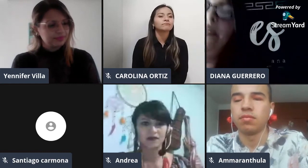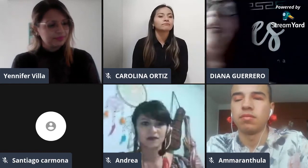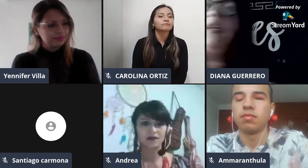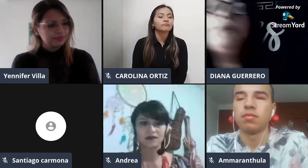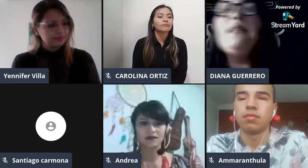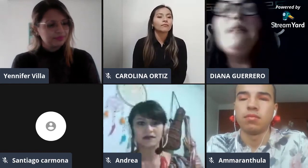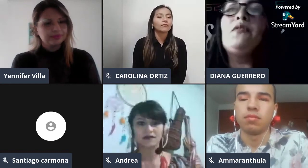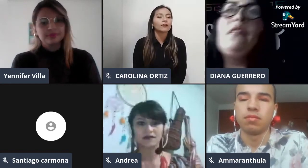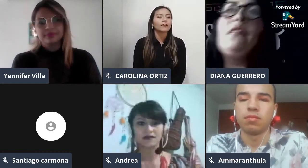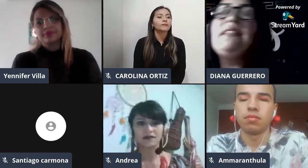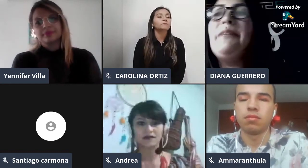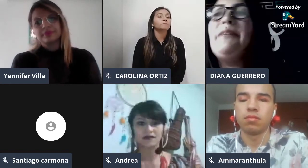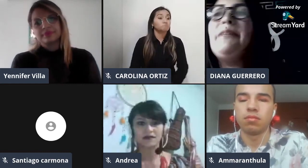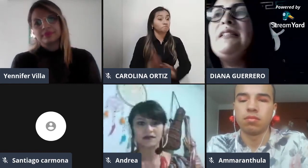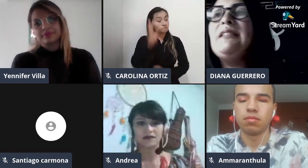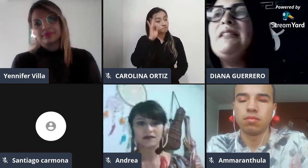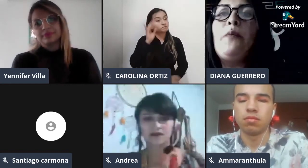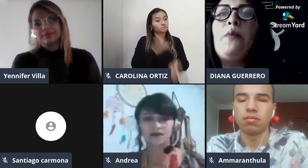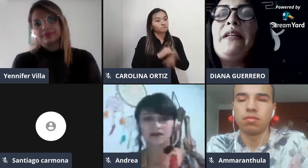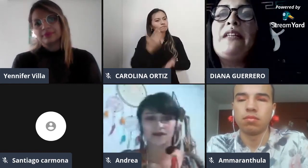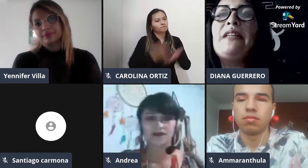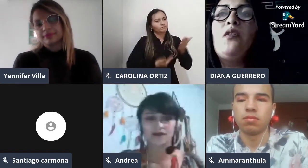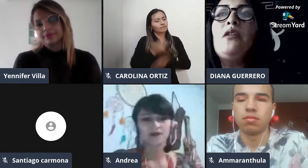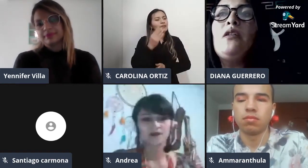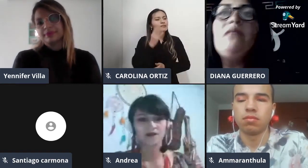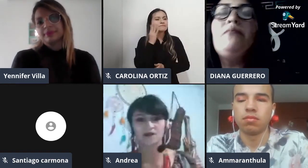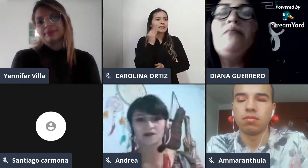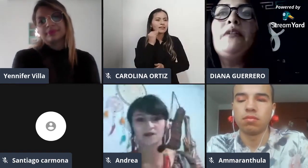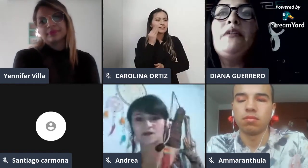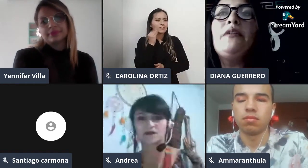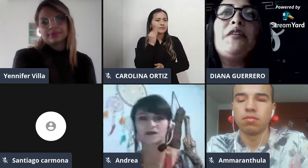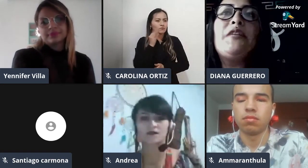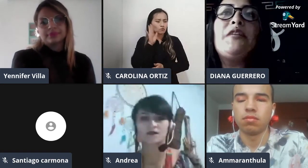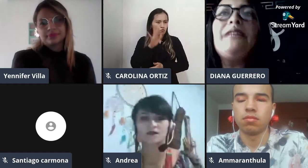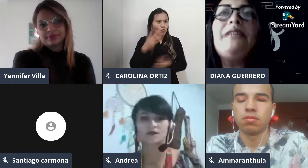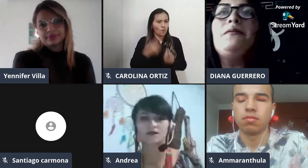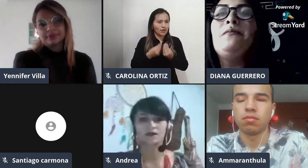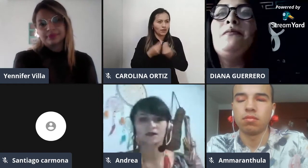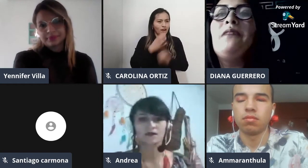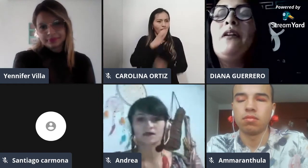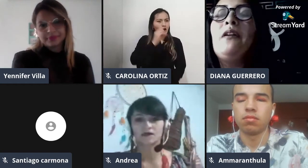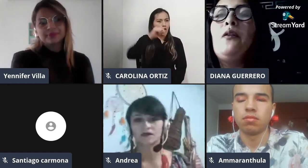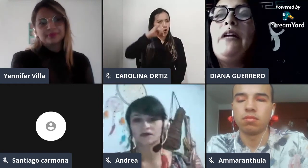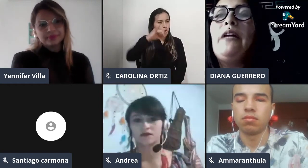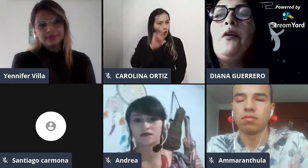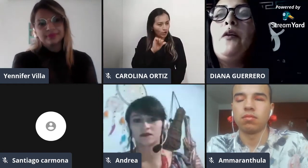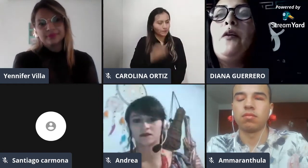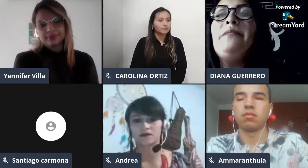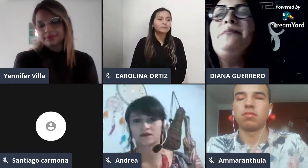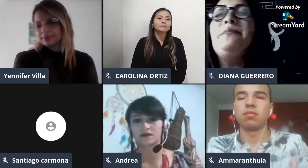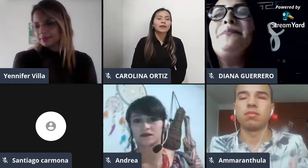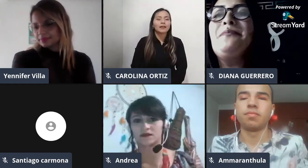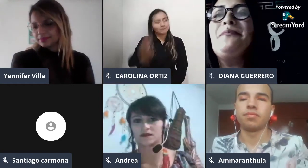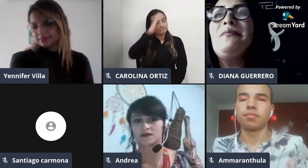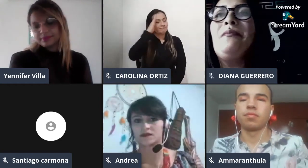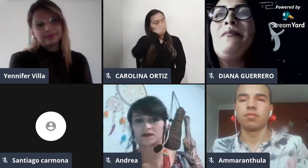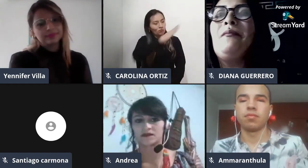Bueno, yo creo que empezamos con las experiencias de las compañeras. Connie, podría ser. Hola,